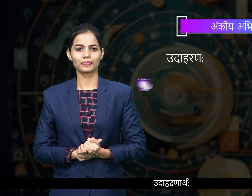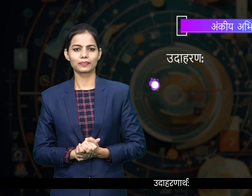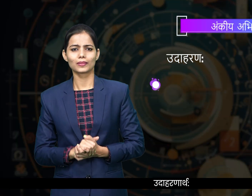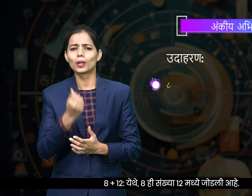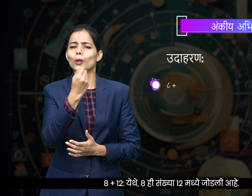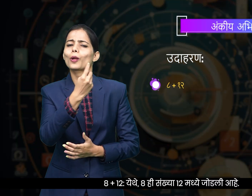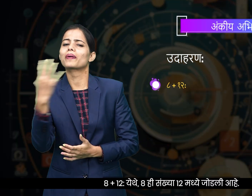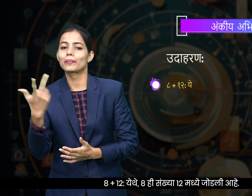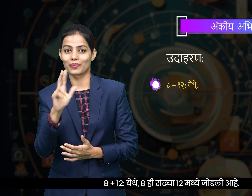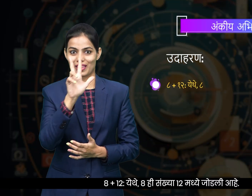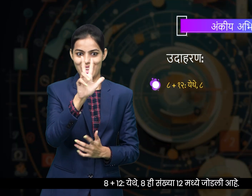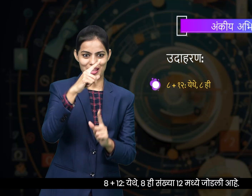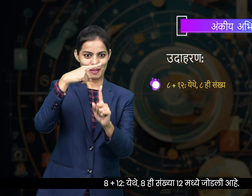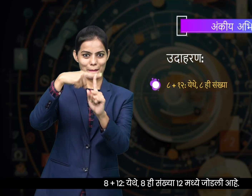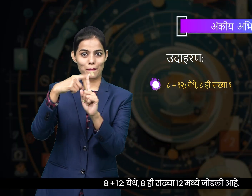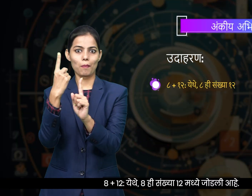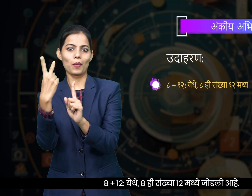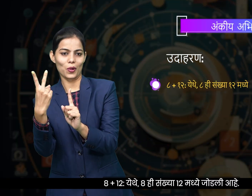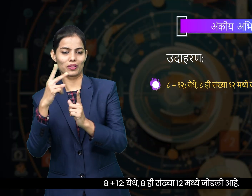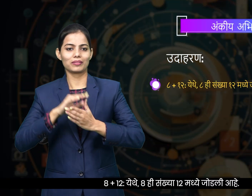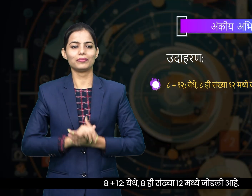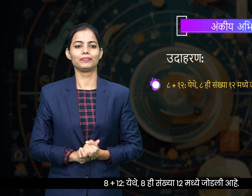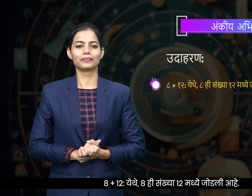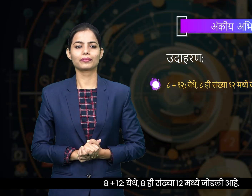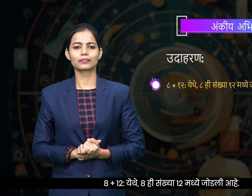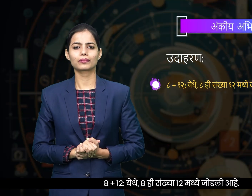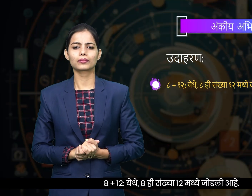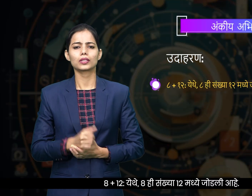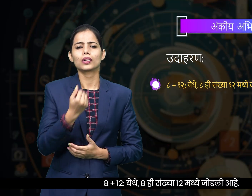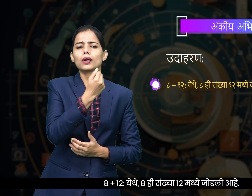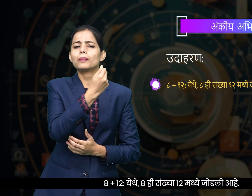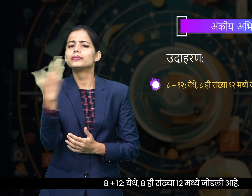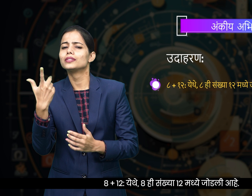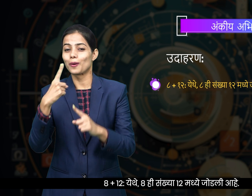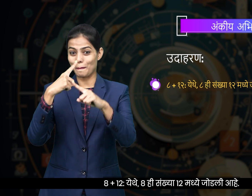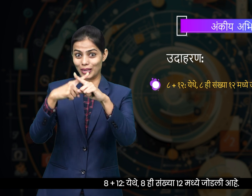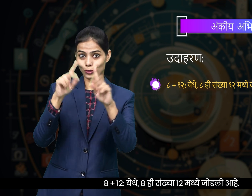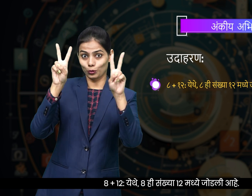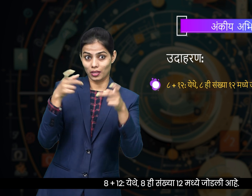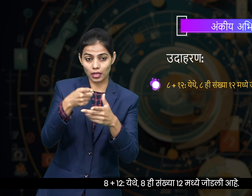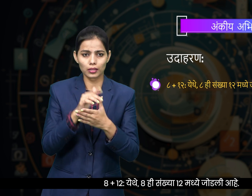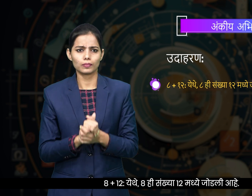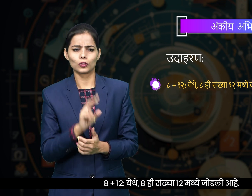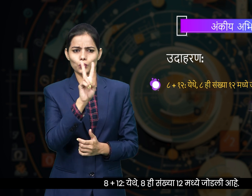उदाहरणार्थ 8 अधिक 12. येथे 8 ही संख्या 12 मध्ये जोडलेली आहे.